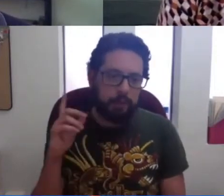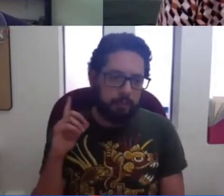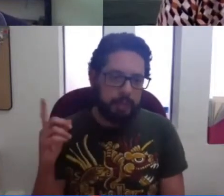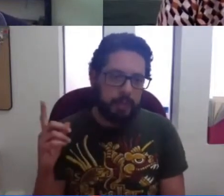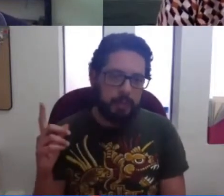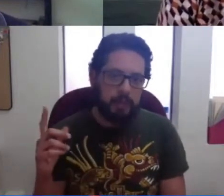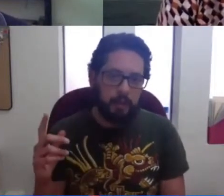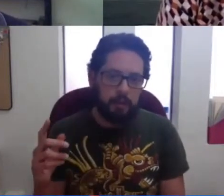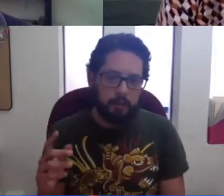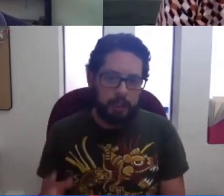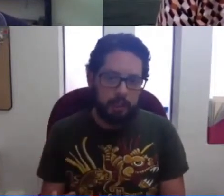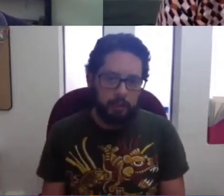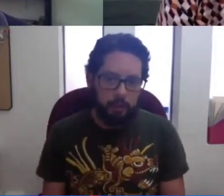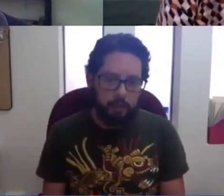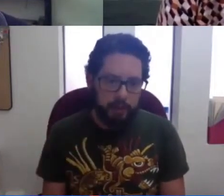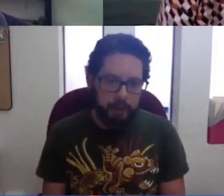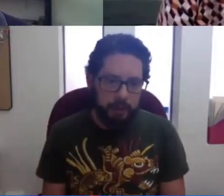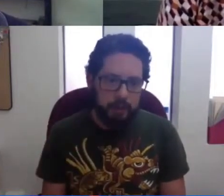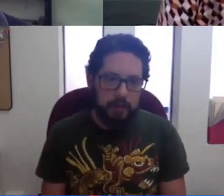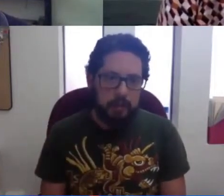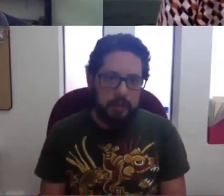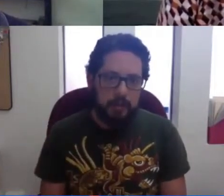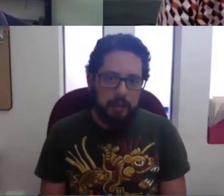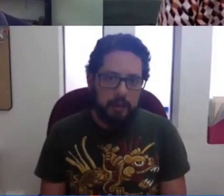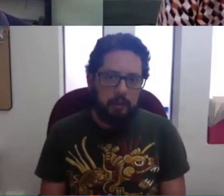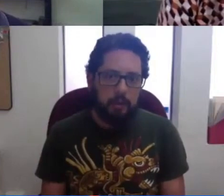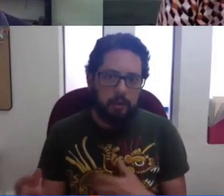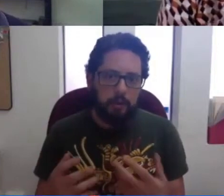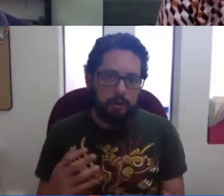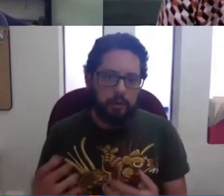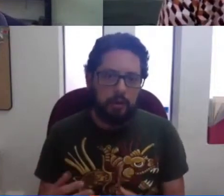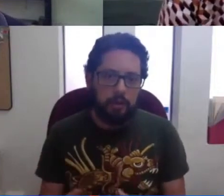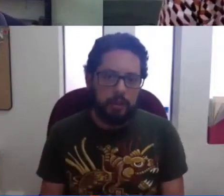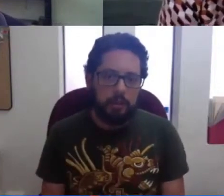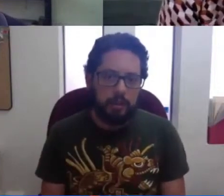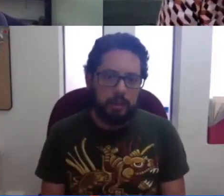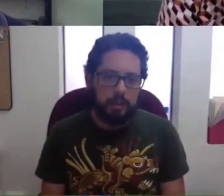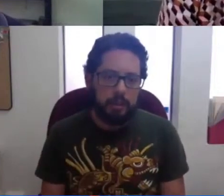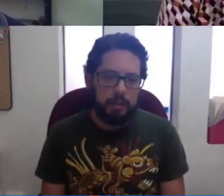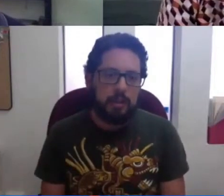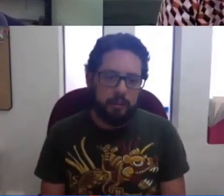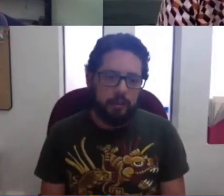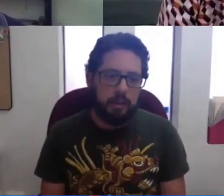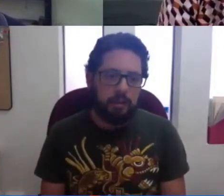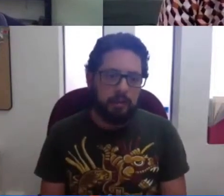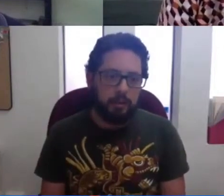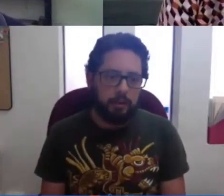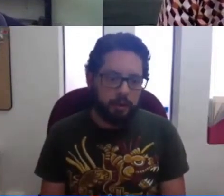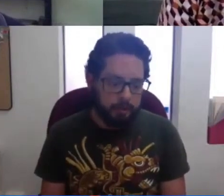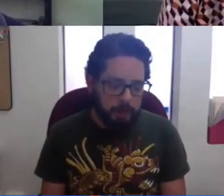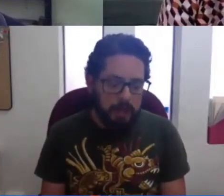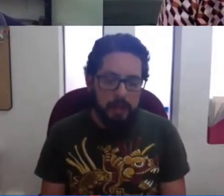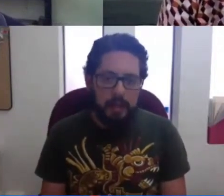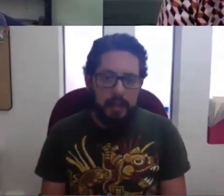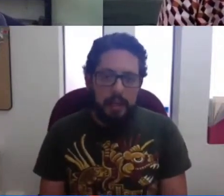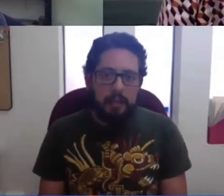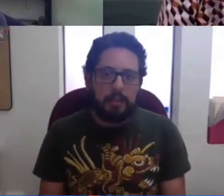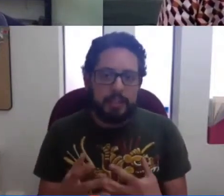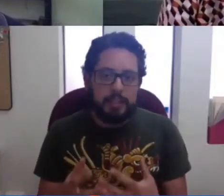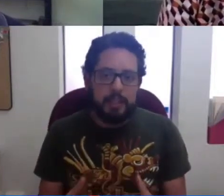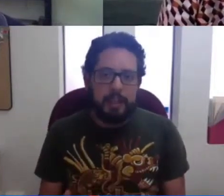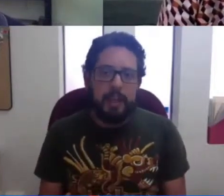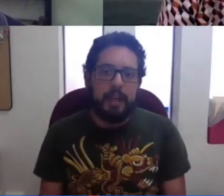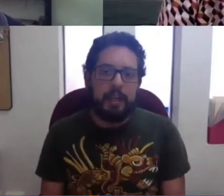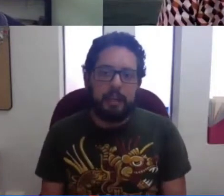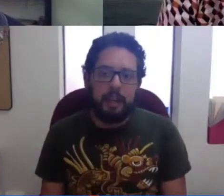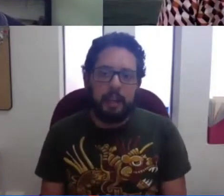pero escucha bien, ¿no? Sin ningún problema. No implica el otro. Correcto, no se implica.